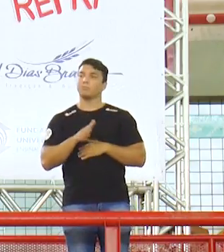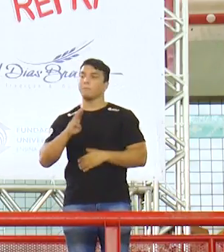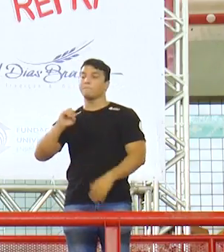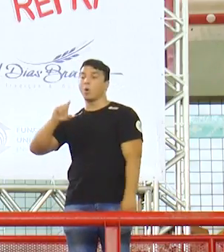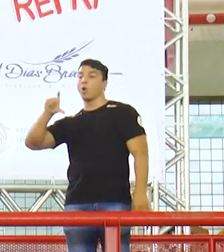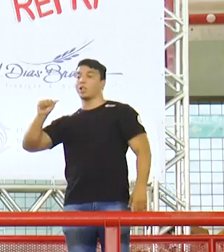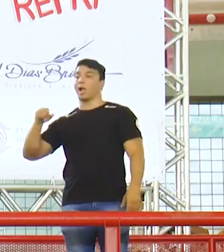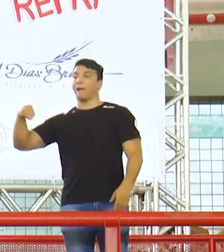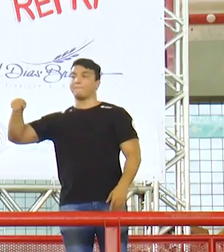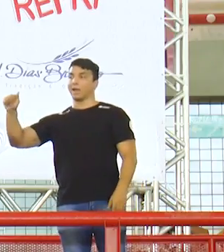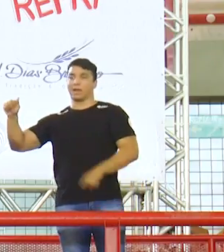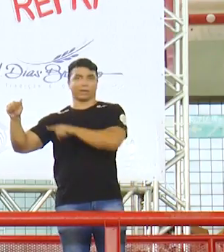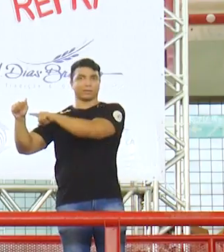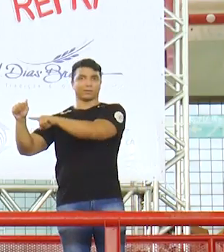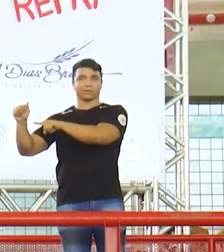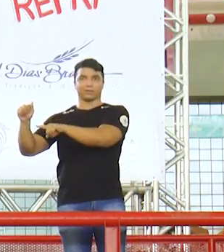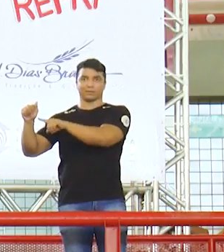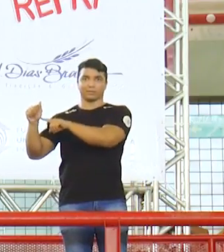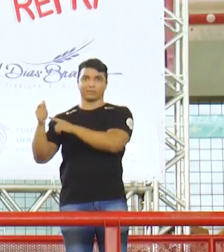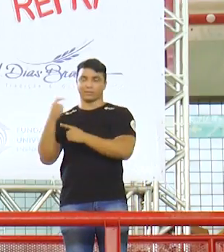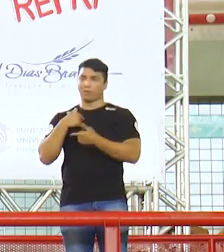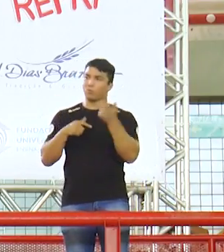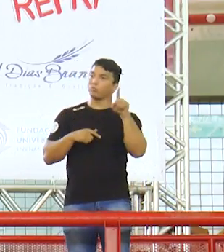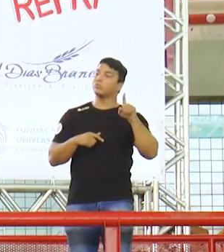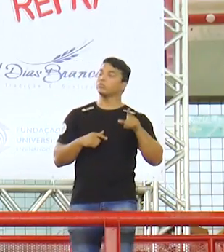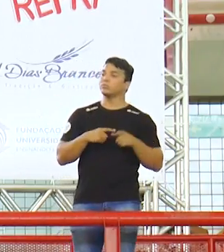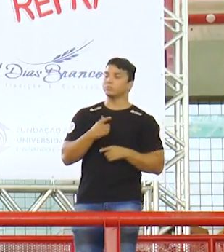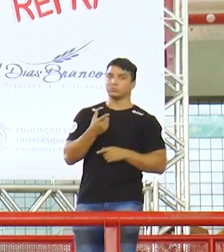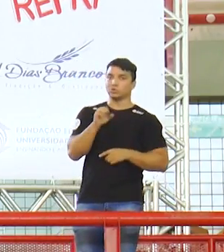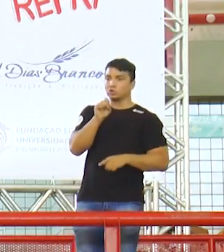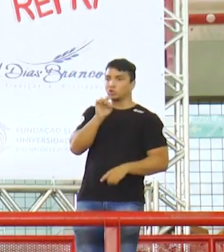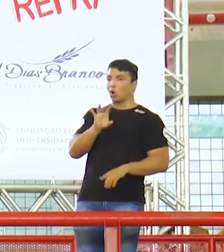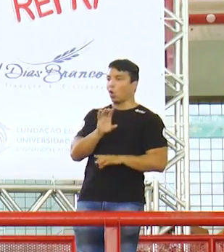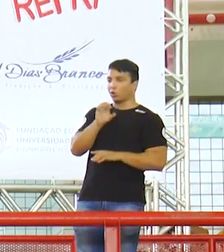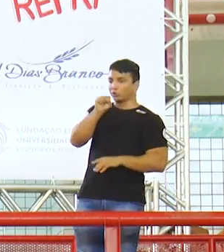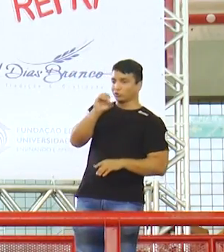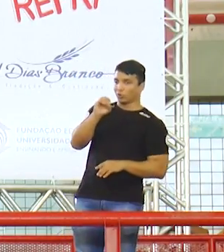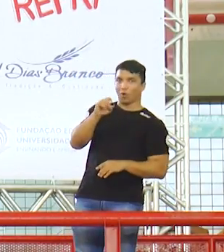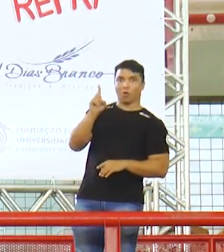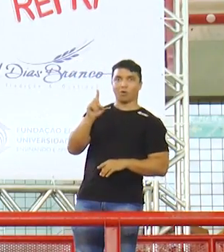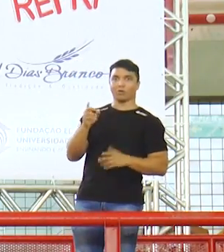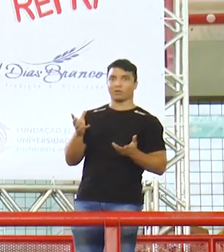bola amar. E o outro respondeu, só.